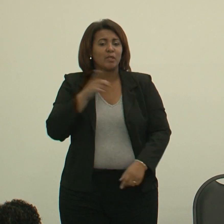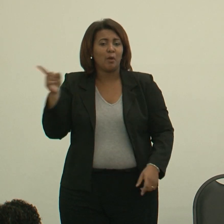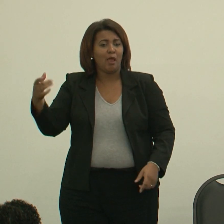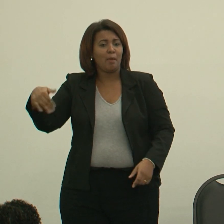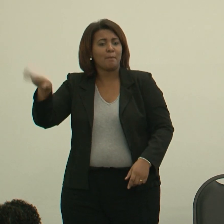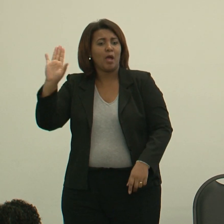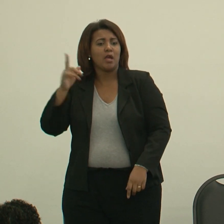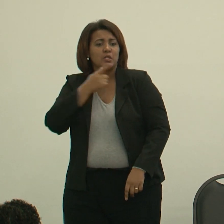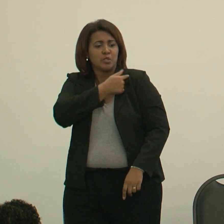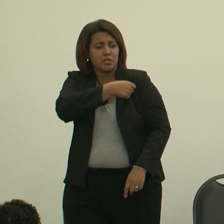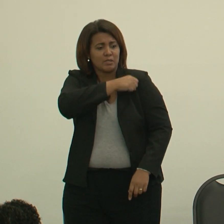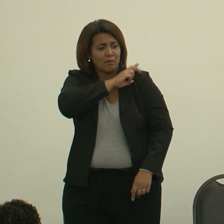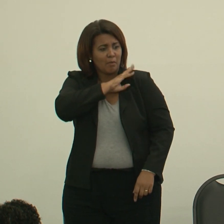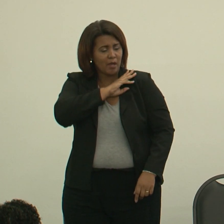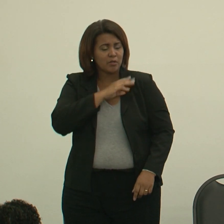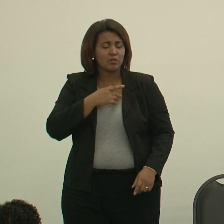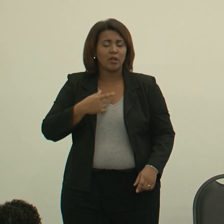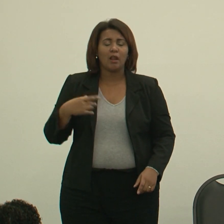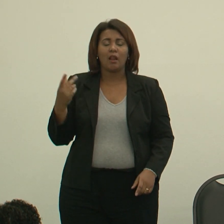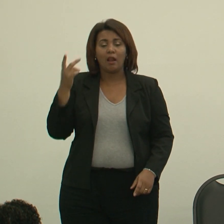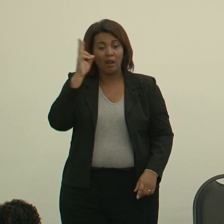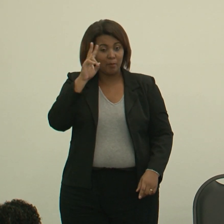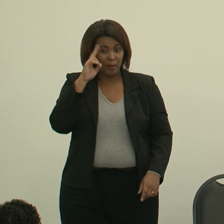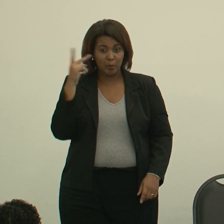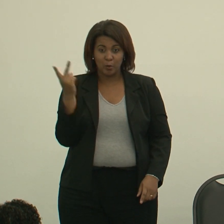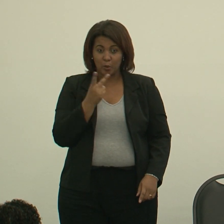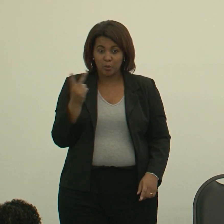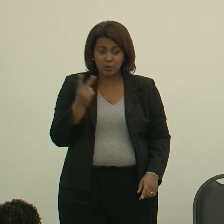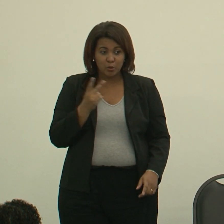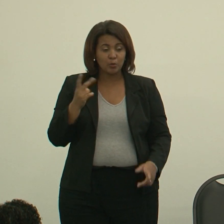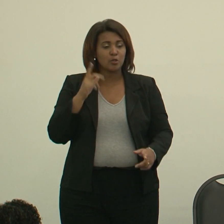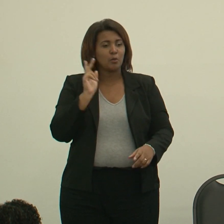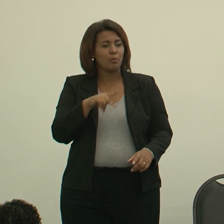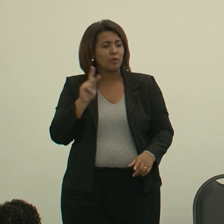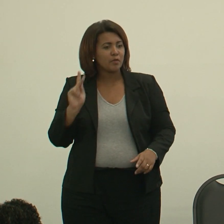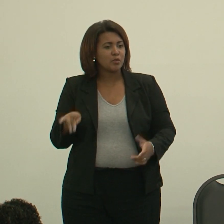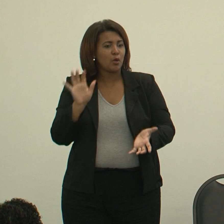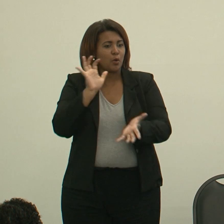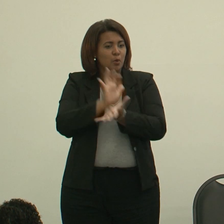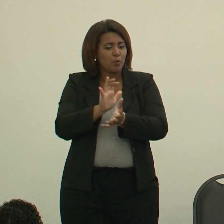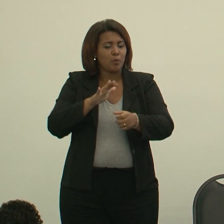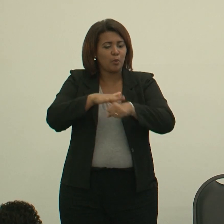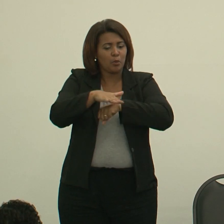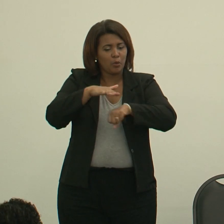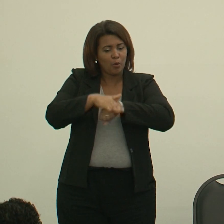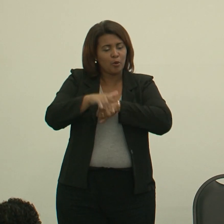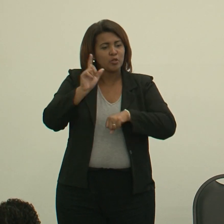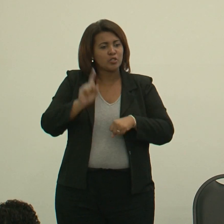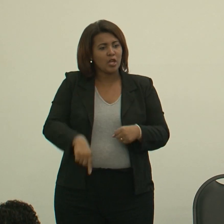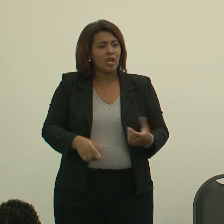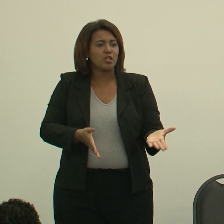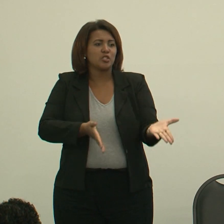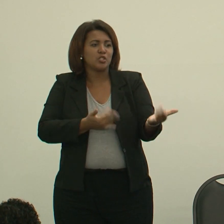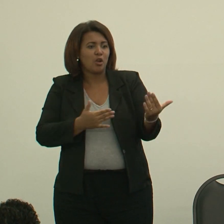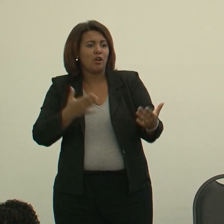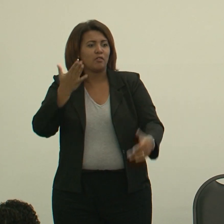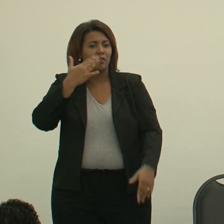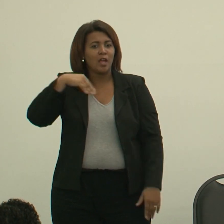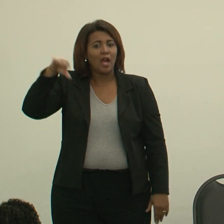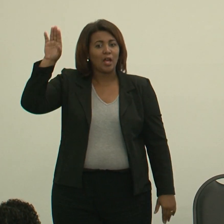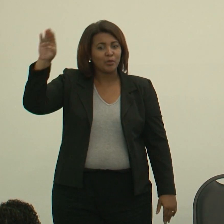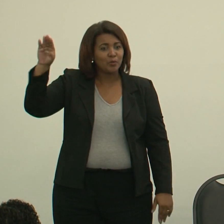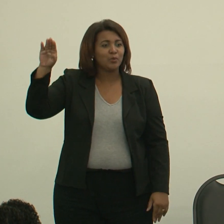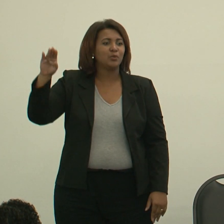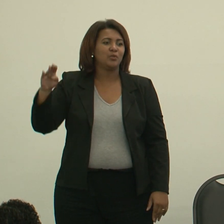médio. Lembrando que nós duas somos professoras do turno da noite, então nosso alunado é jovem, adulto, idoso,